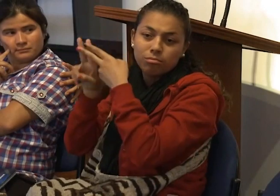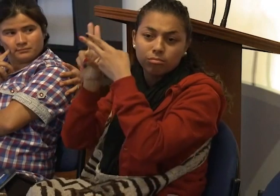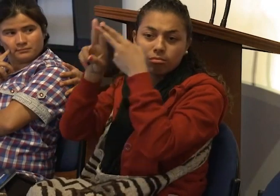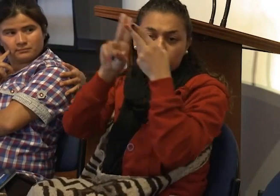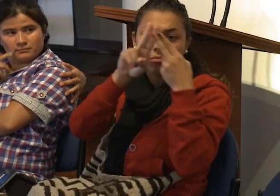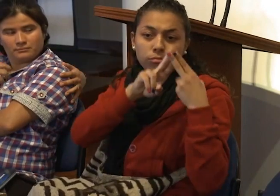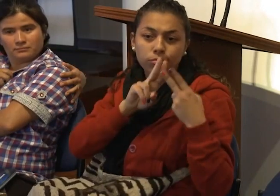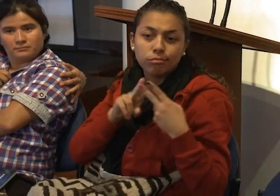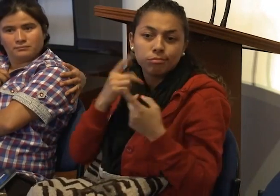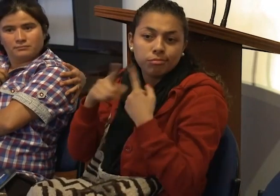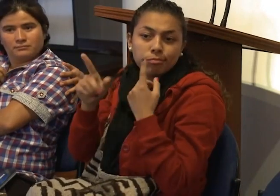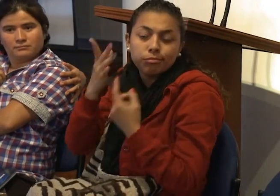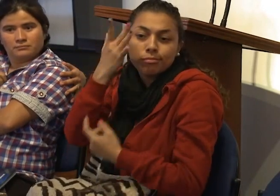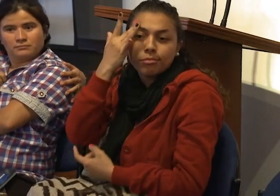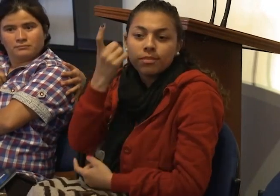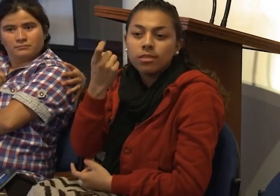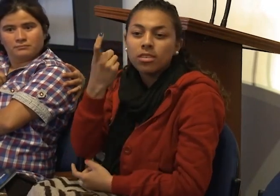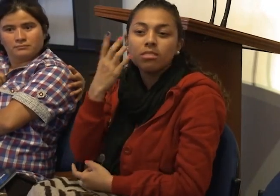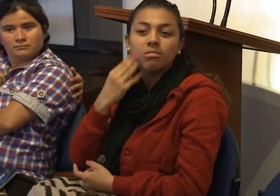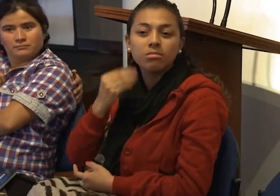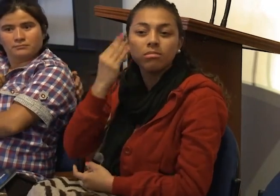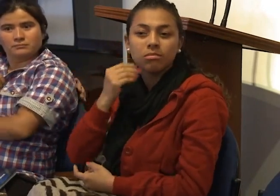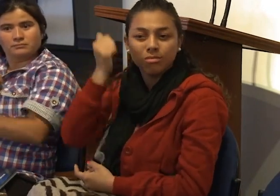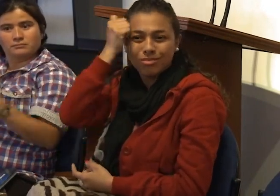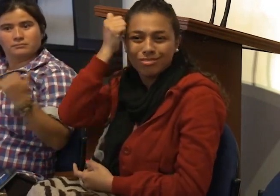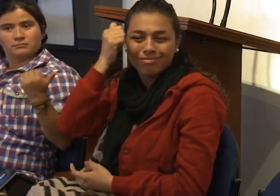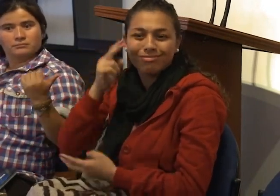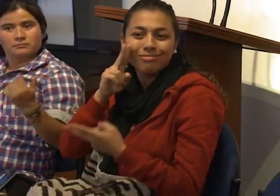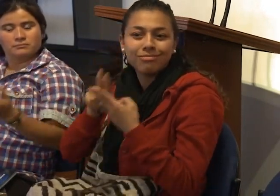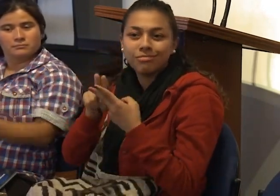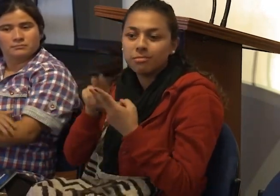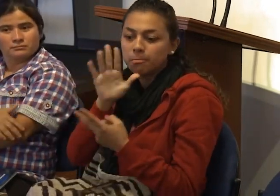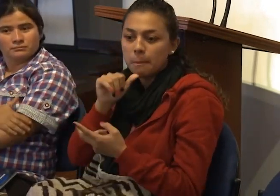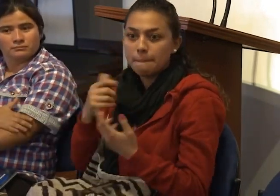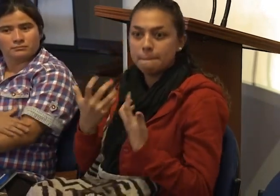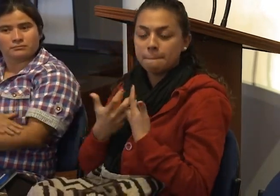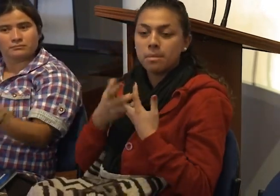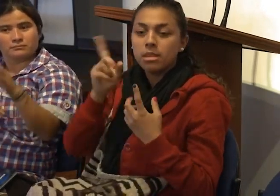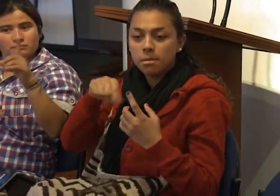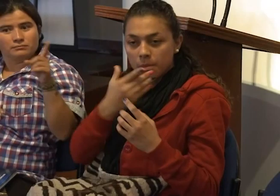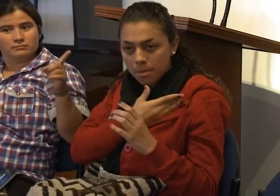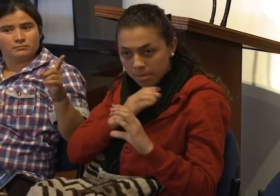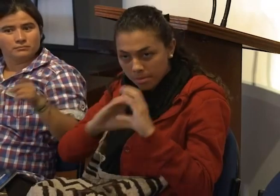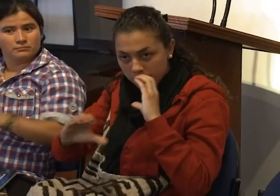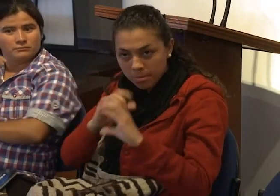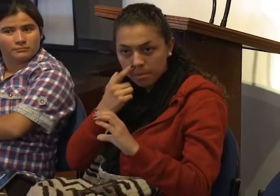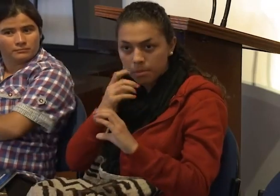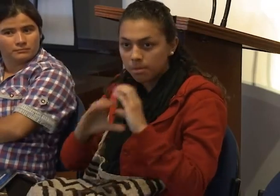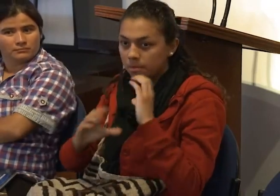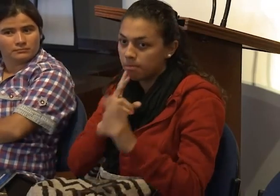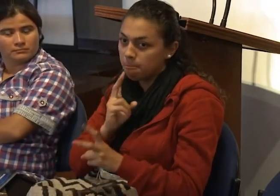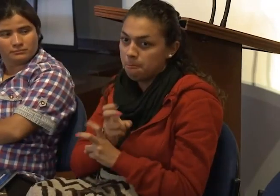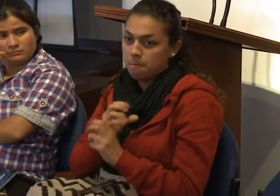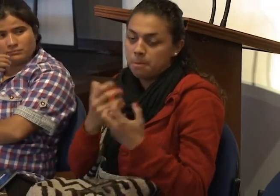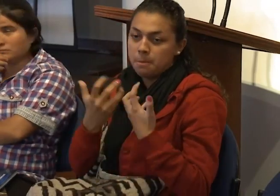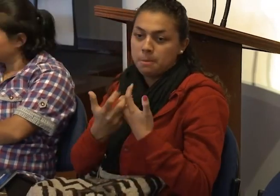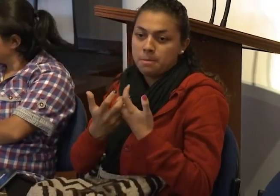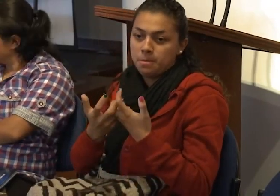permitir trabajar con la comunidad sorda a nivel nacional, en otros departamentos donde uno ve que ese trabajo no se hace.